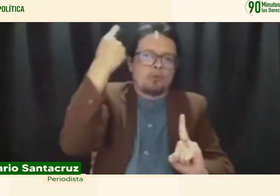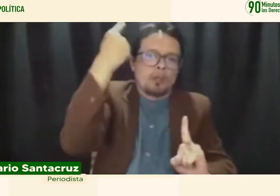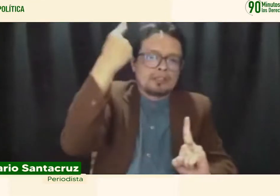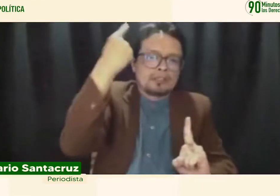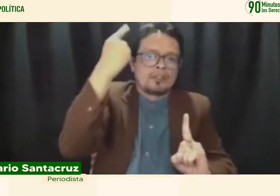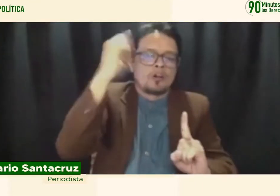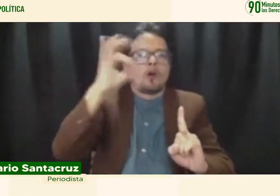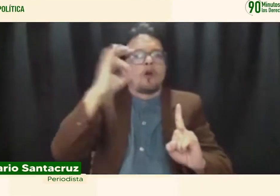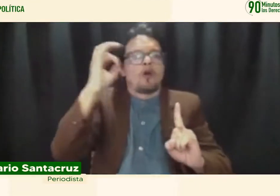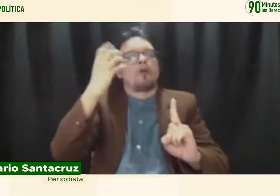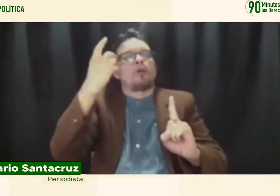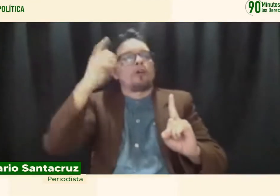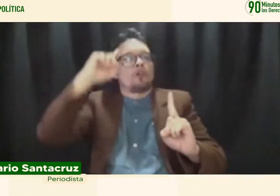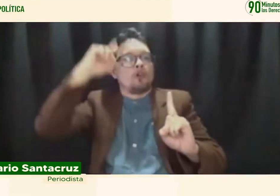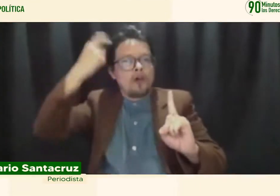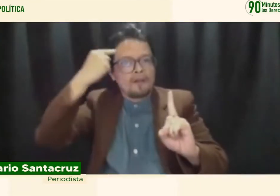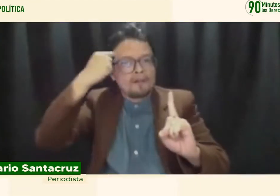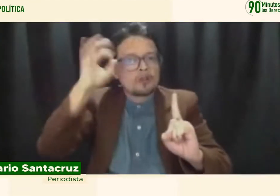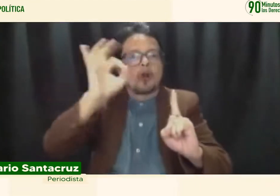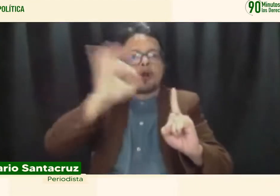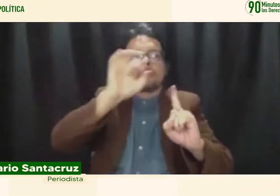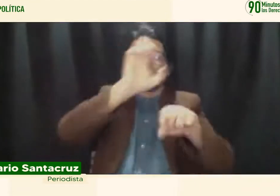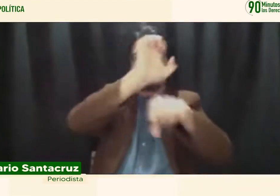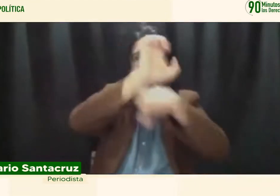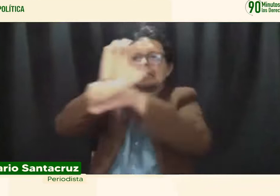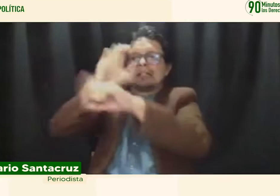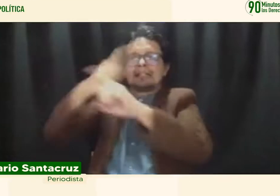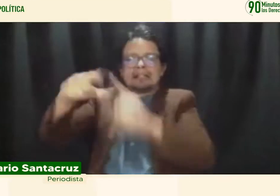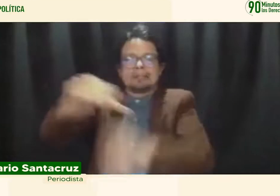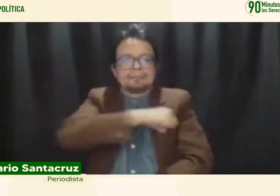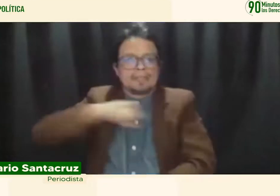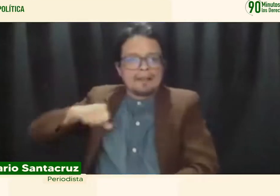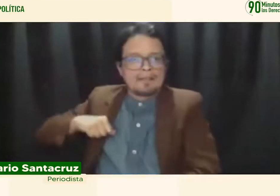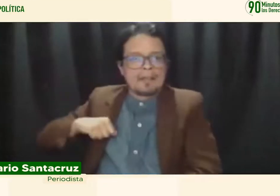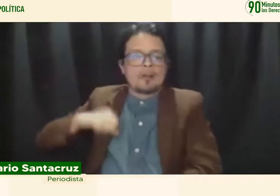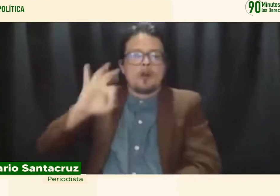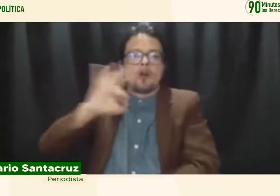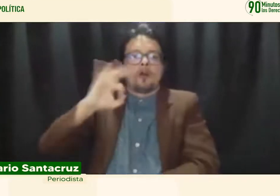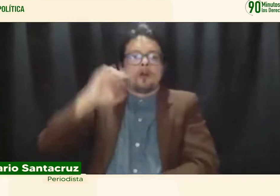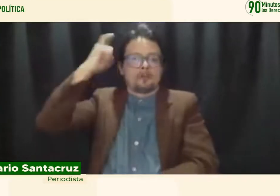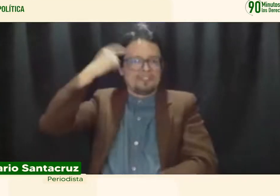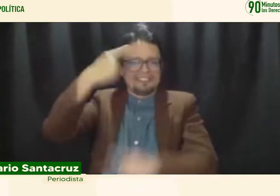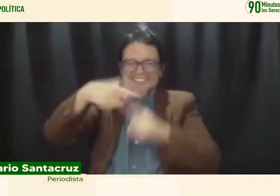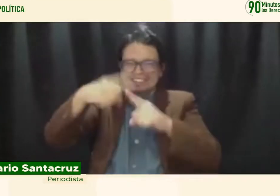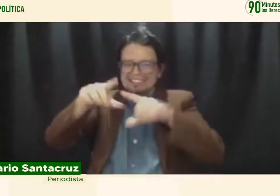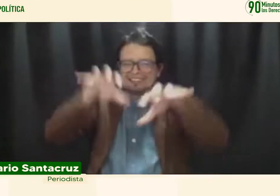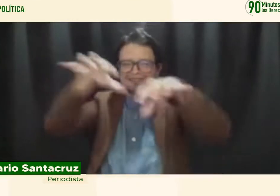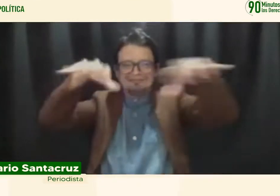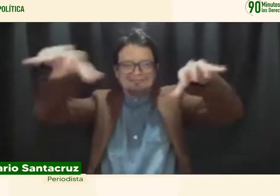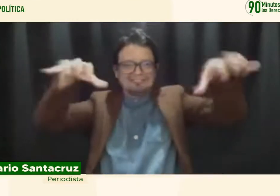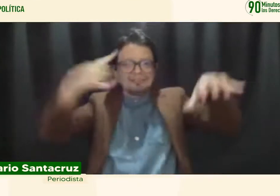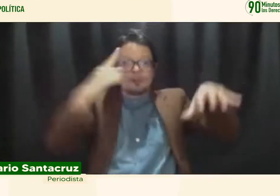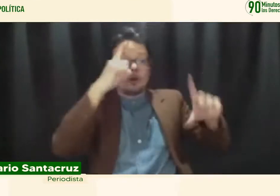incidencia podría ser frente al gobierno que claramente es participación en políticas si en este tipo de organizaciones